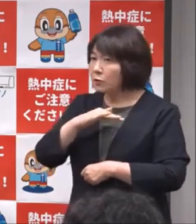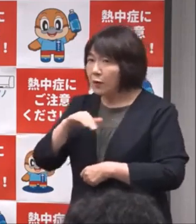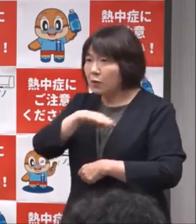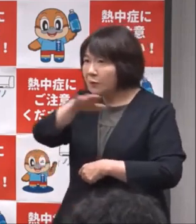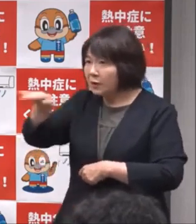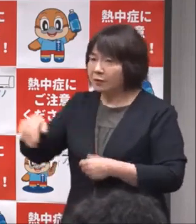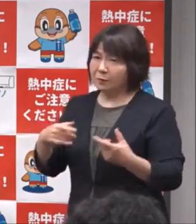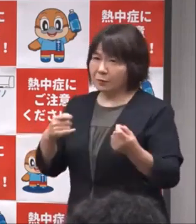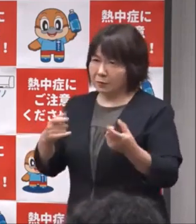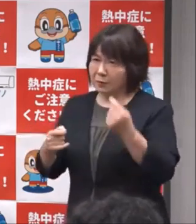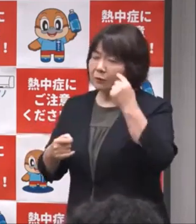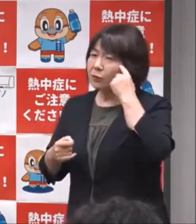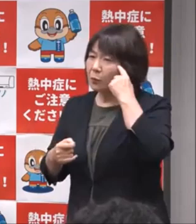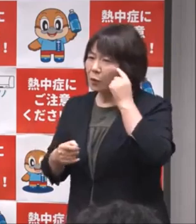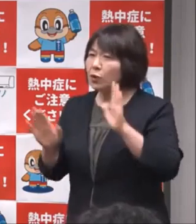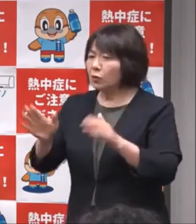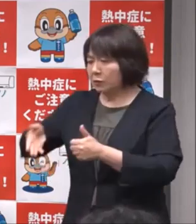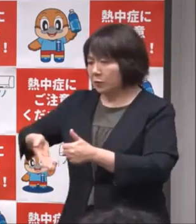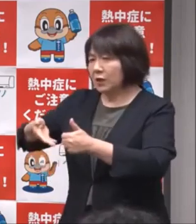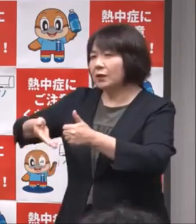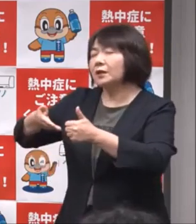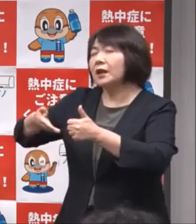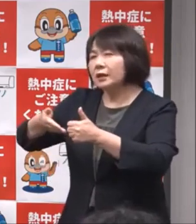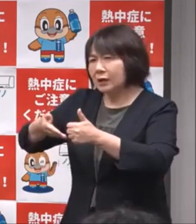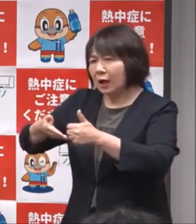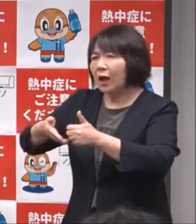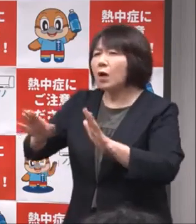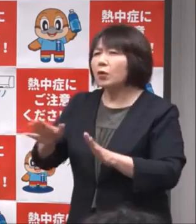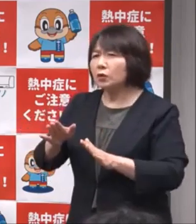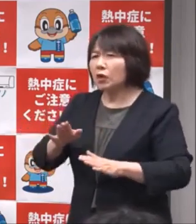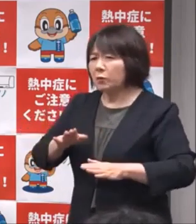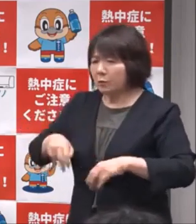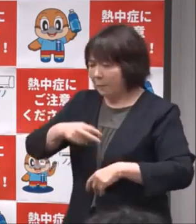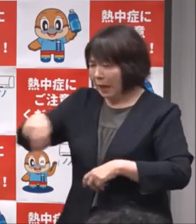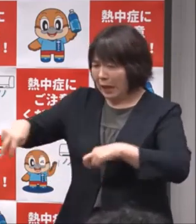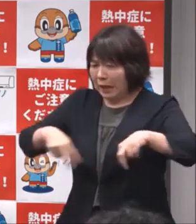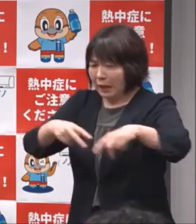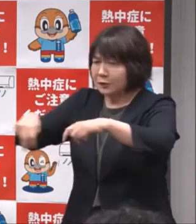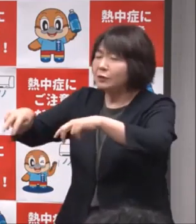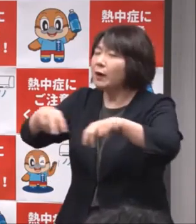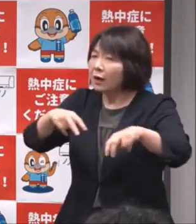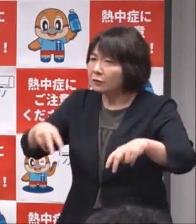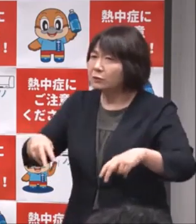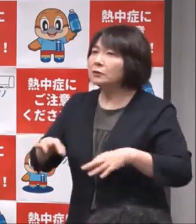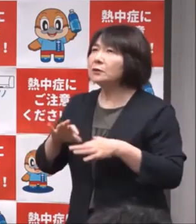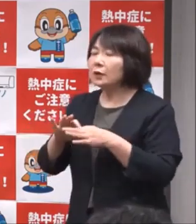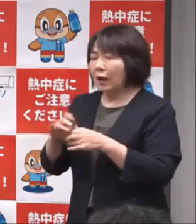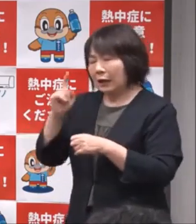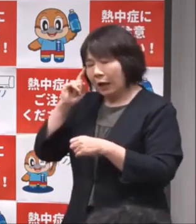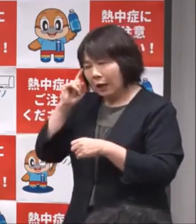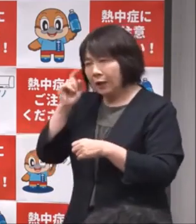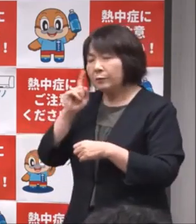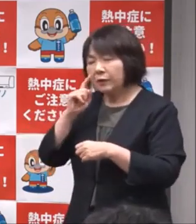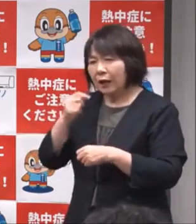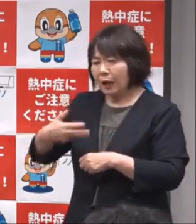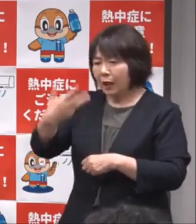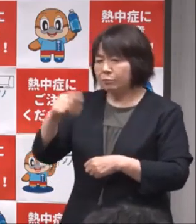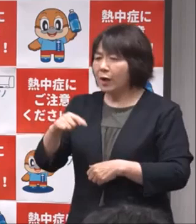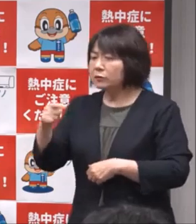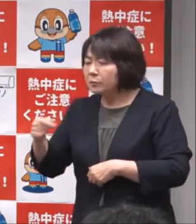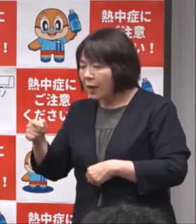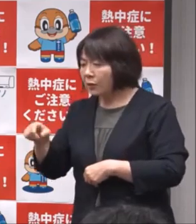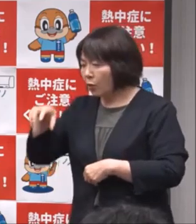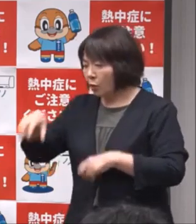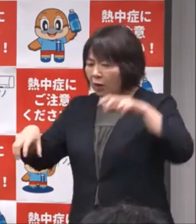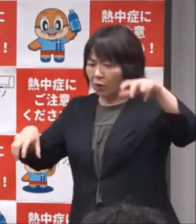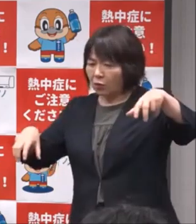僕もそうですけど、子ども育ててたら、子どもも走り回るわけですから、そういった意味ではその800メートルの距離を歩くってい